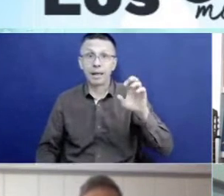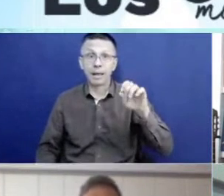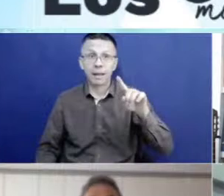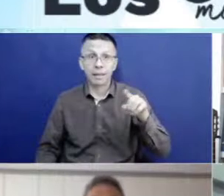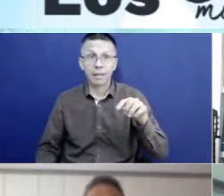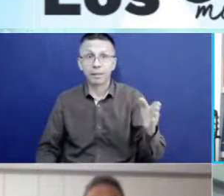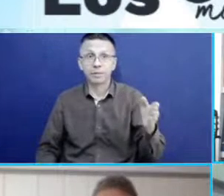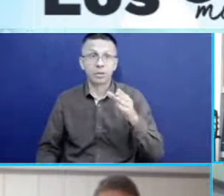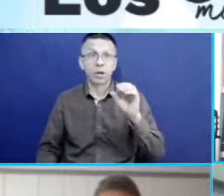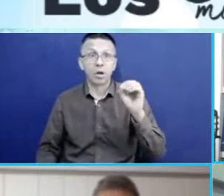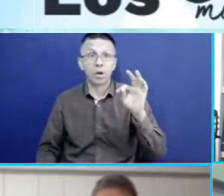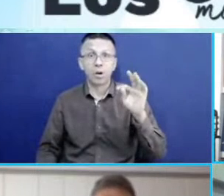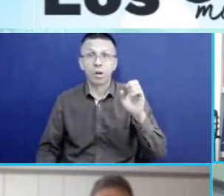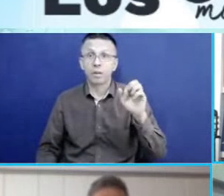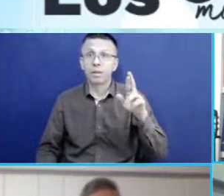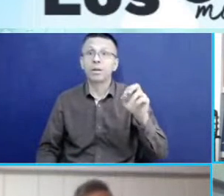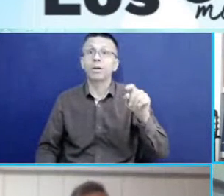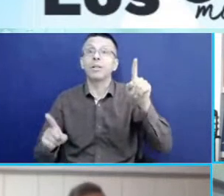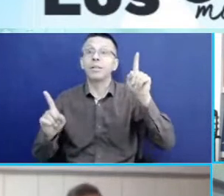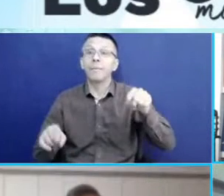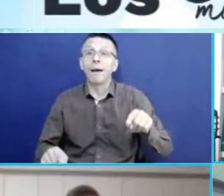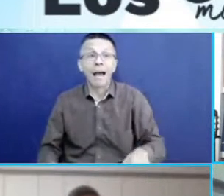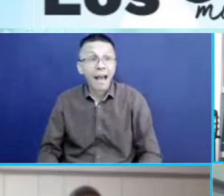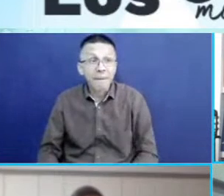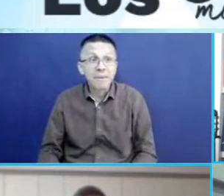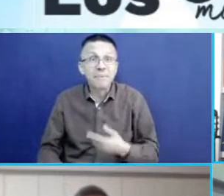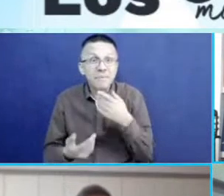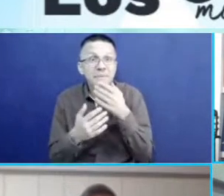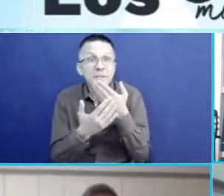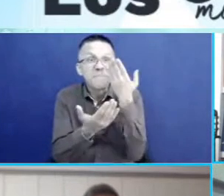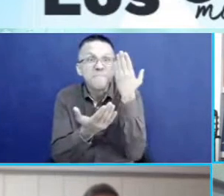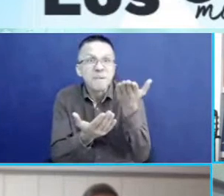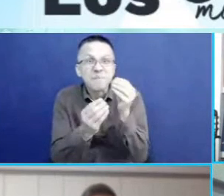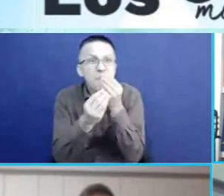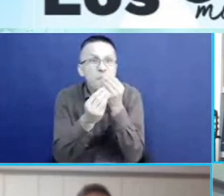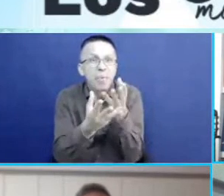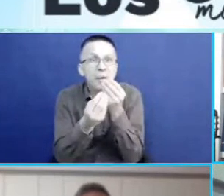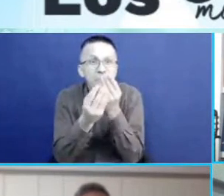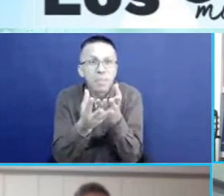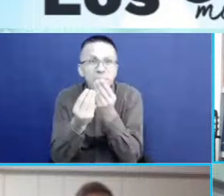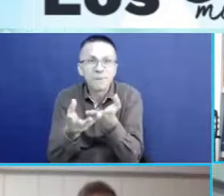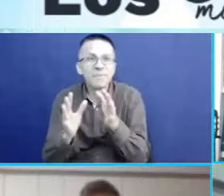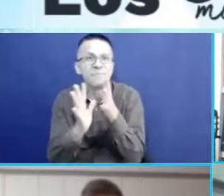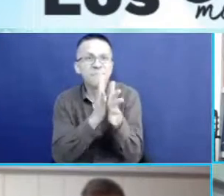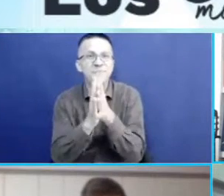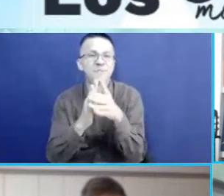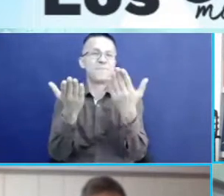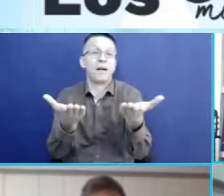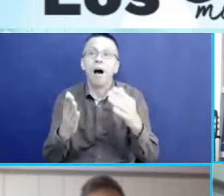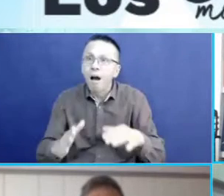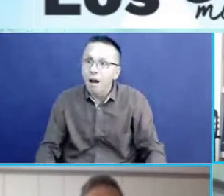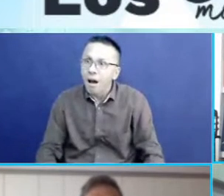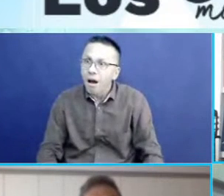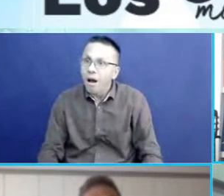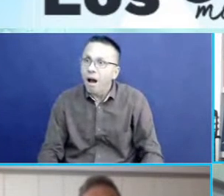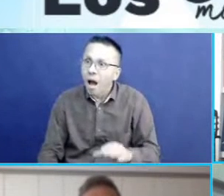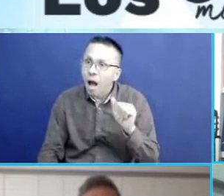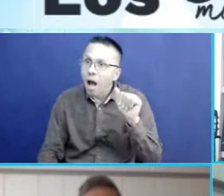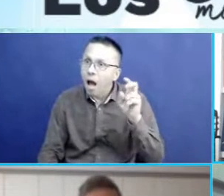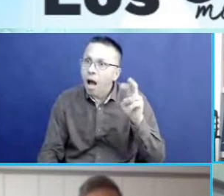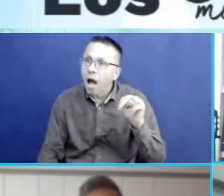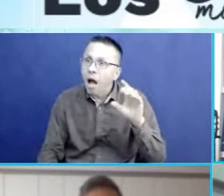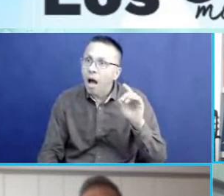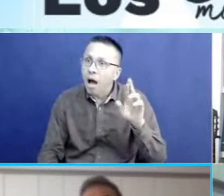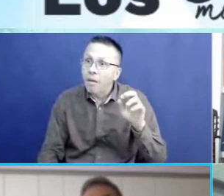¿Cómo? Para que vean las chivas, que voy soltando, ¿no? Andresito se nos va. Se nos